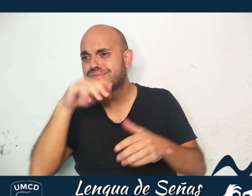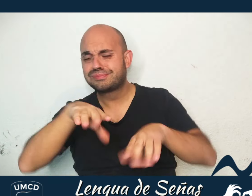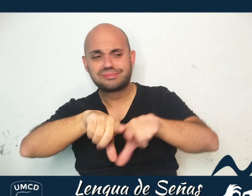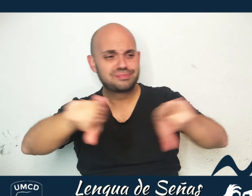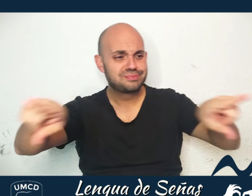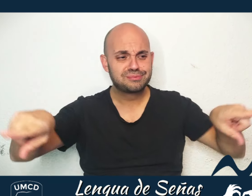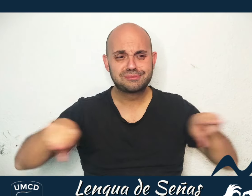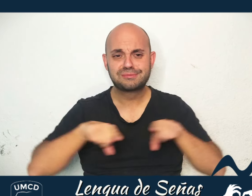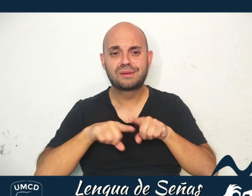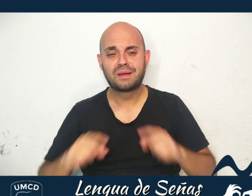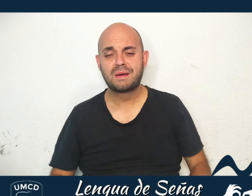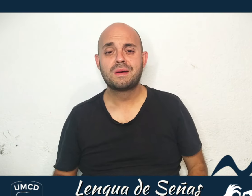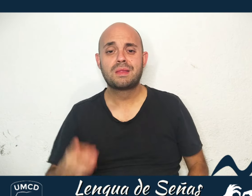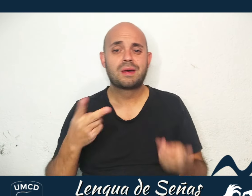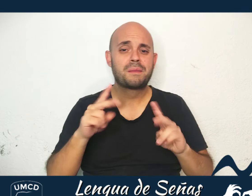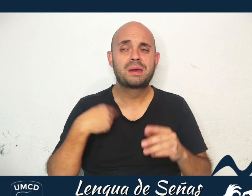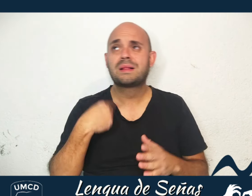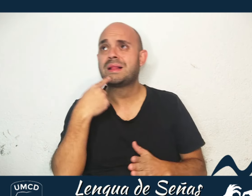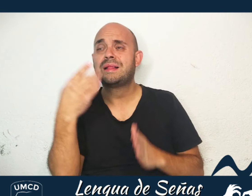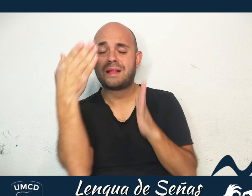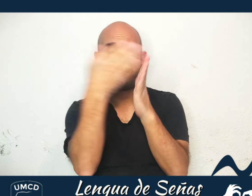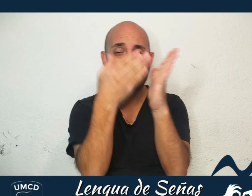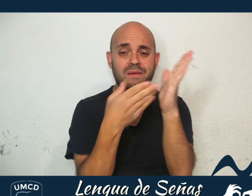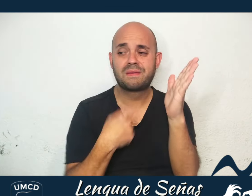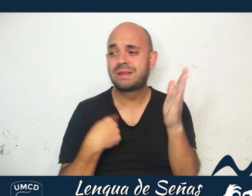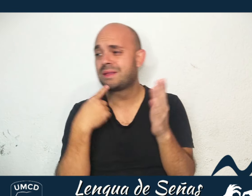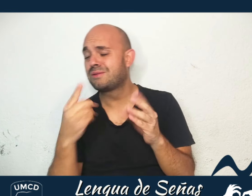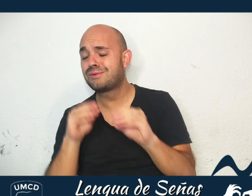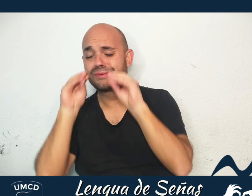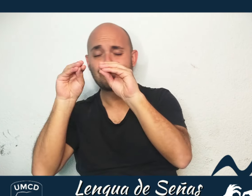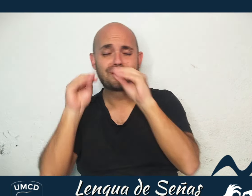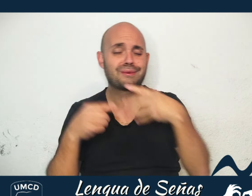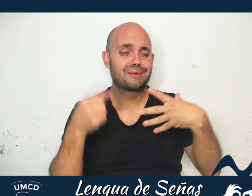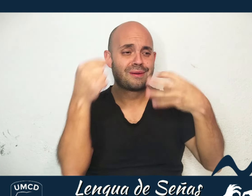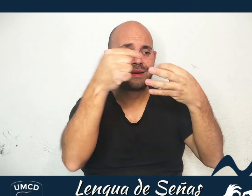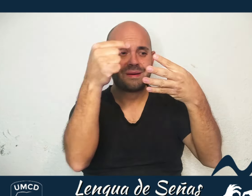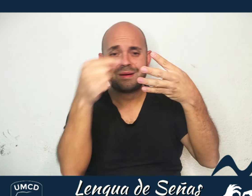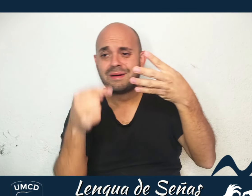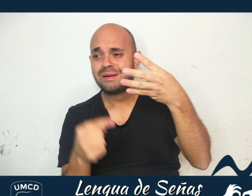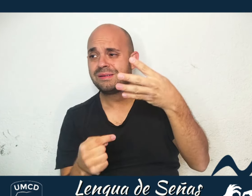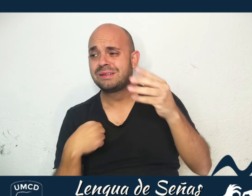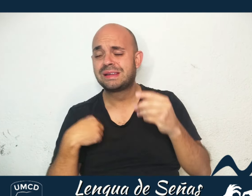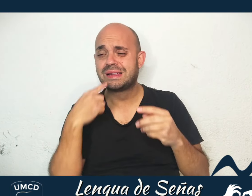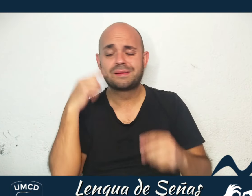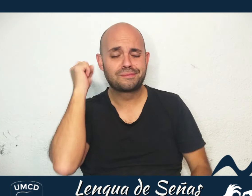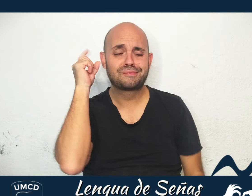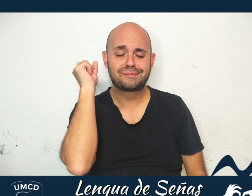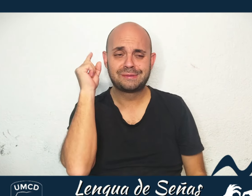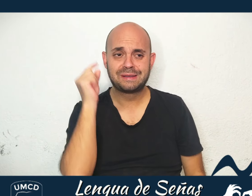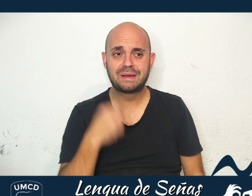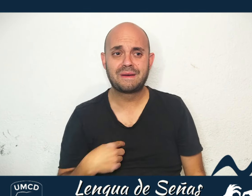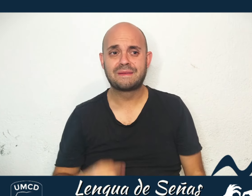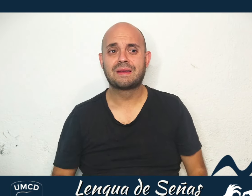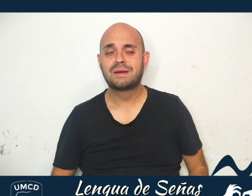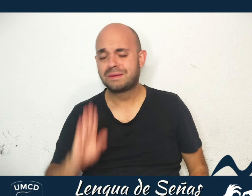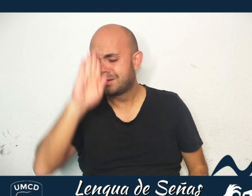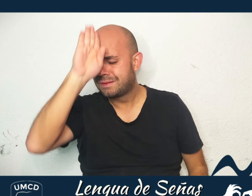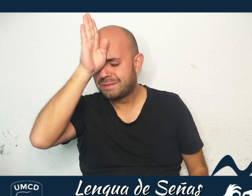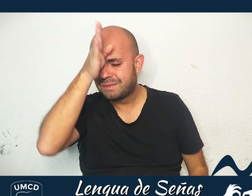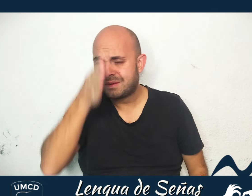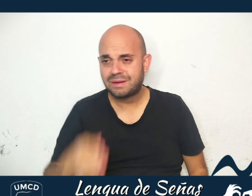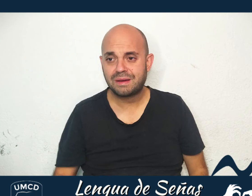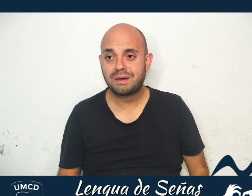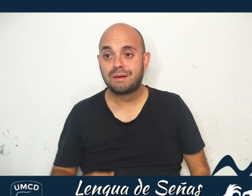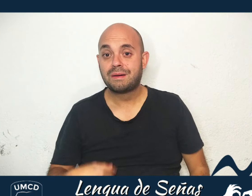habla de varias cosas, de varias características que nos pueden ayudar a nosotros a entender algo. Recordemos,